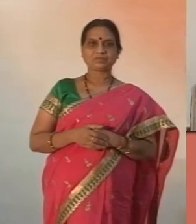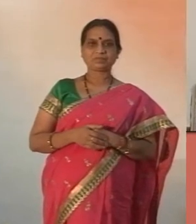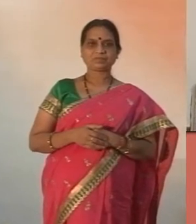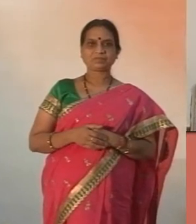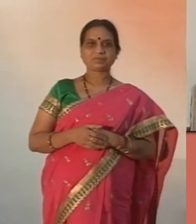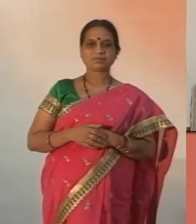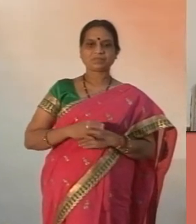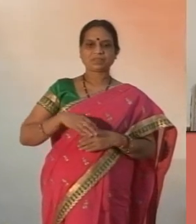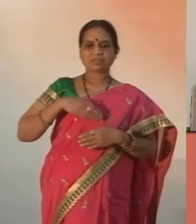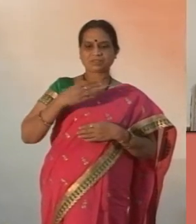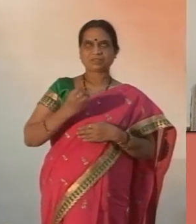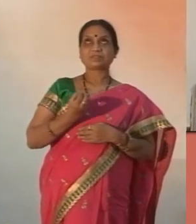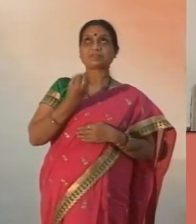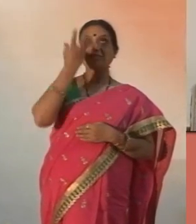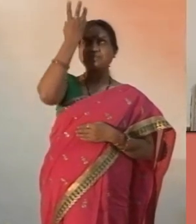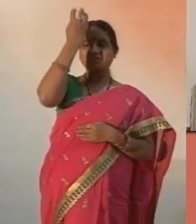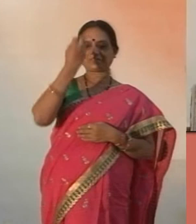सारे दिन में